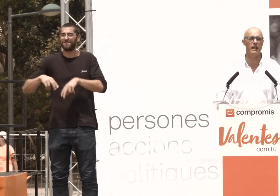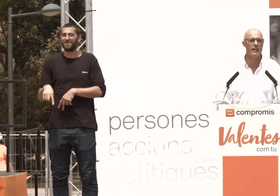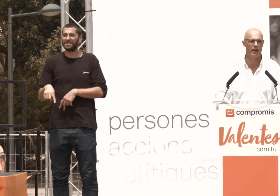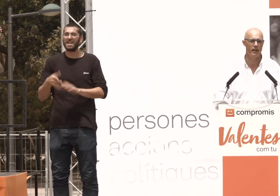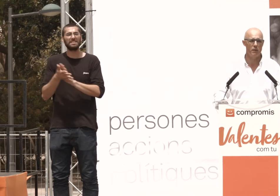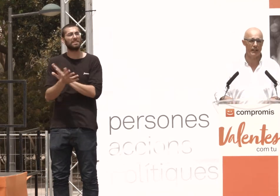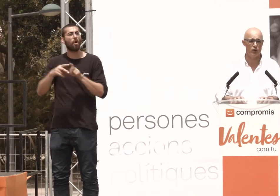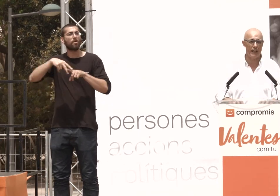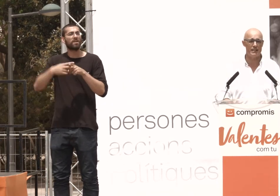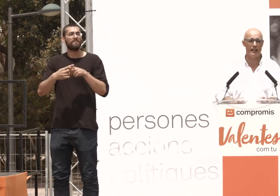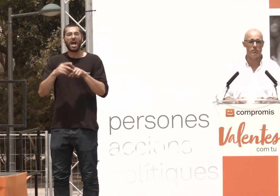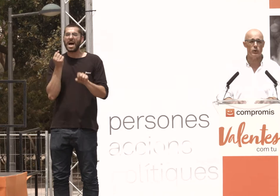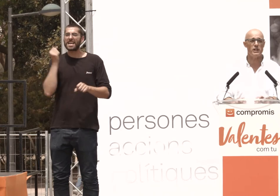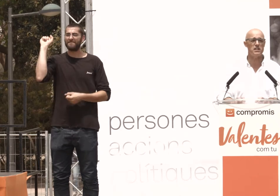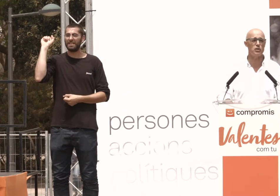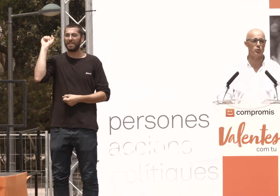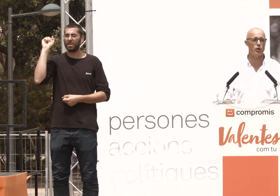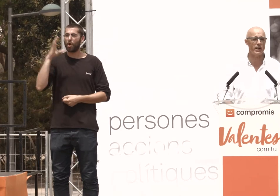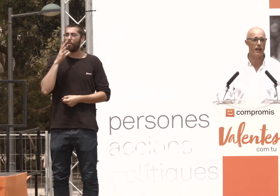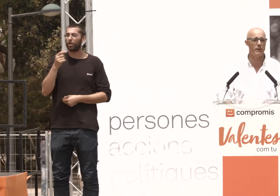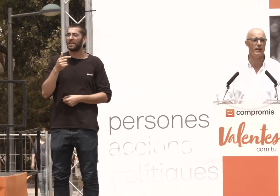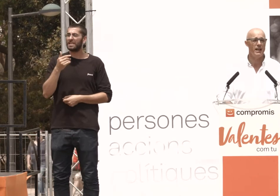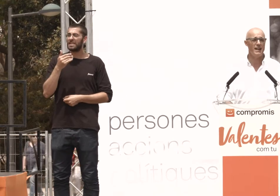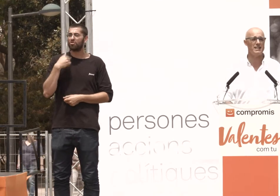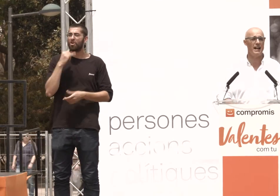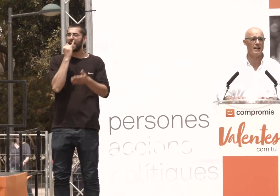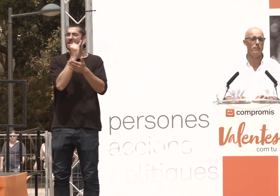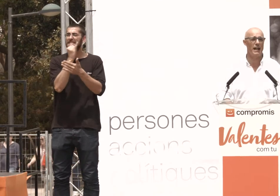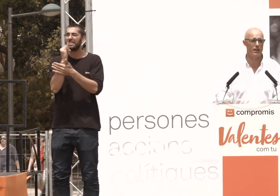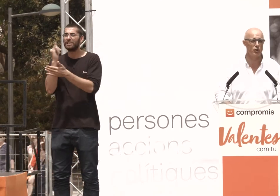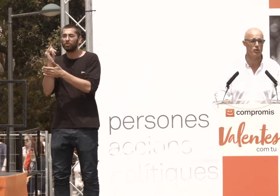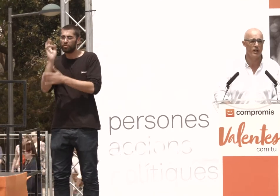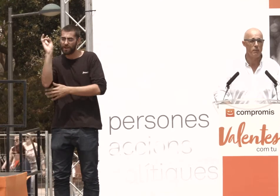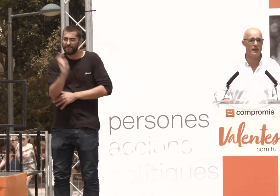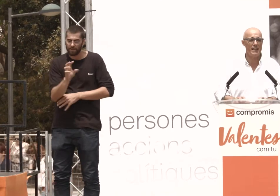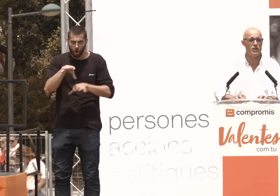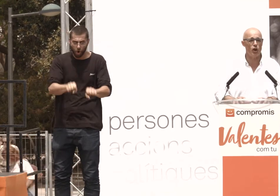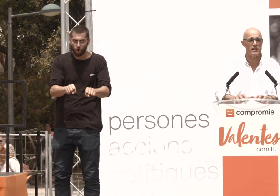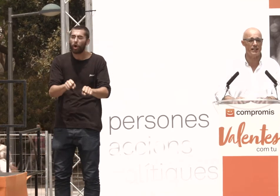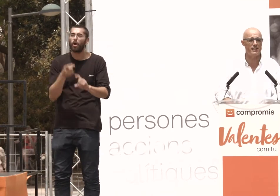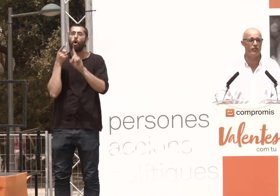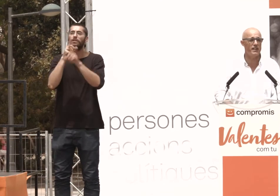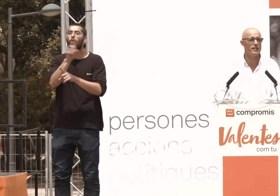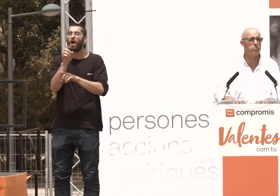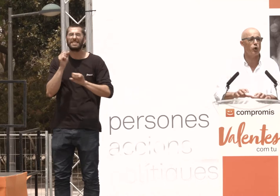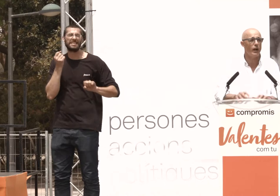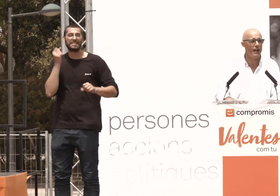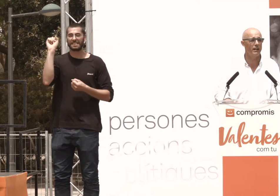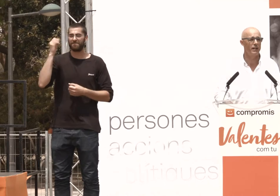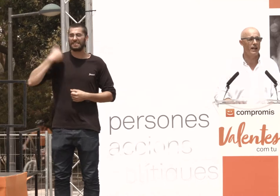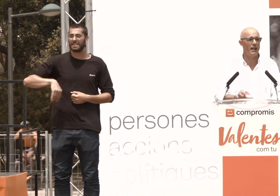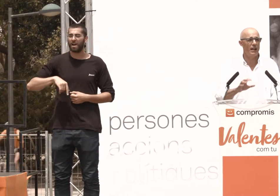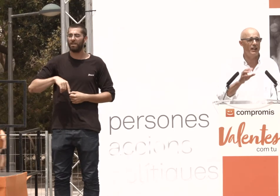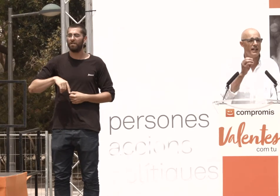de rebel·lia, perquè nosaltres el que hem vingut de les institucions realment és a rebel·lar-nos, i això és el que estem fent. Estem